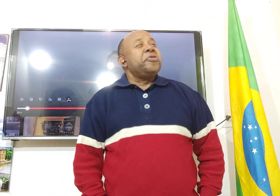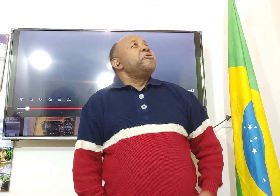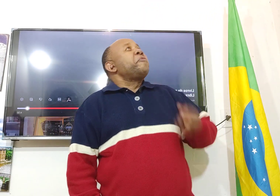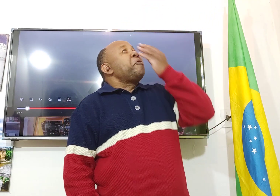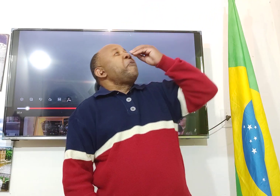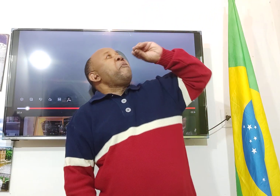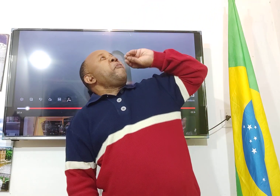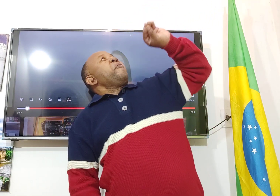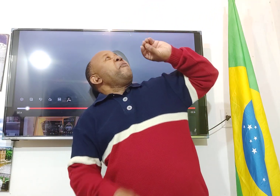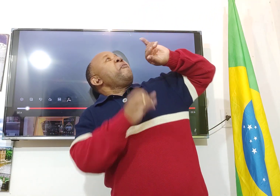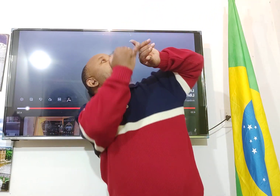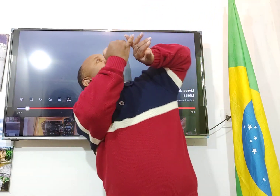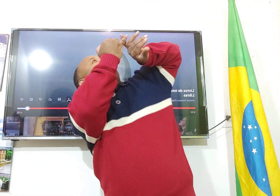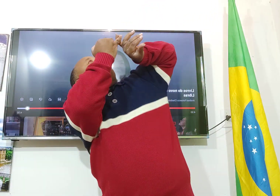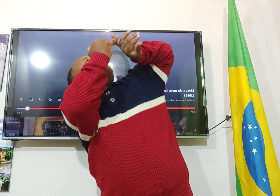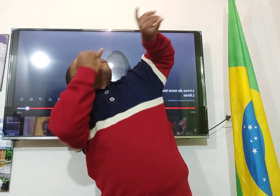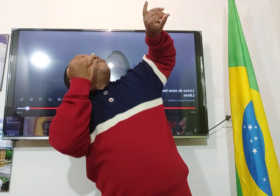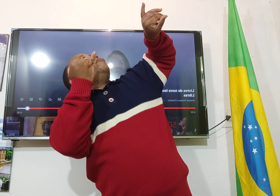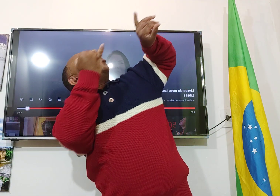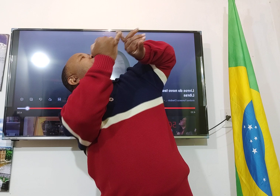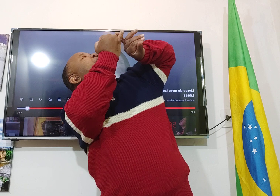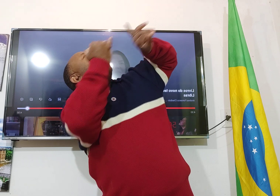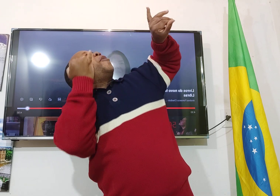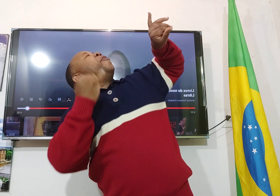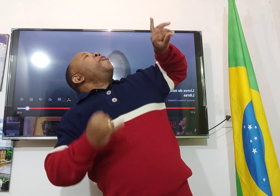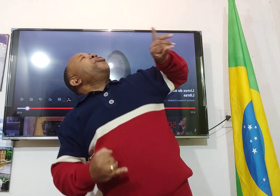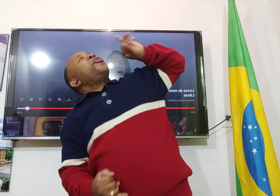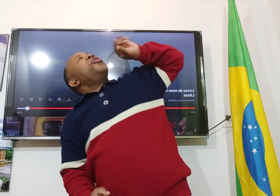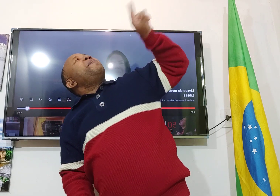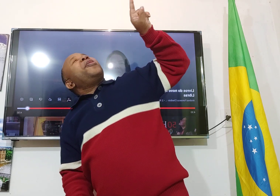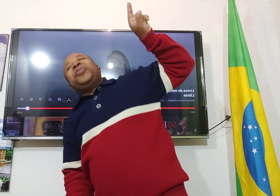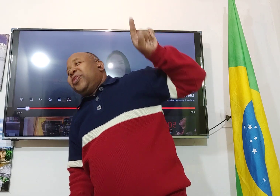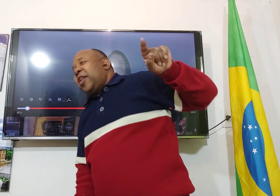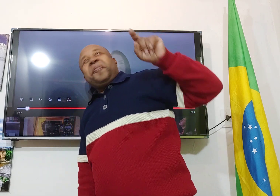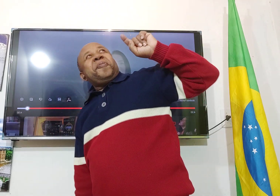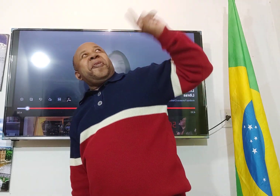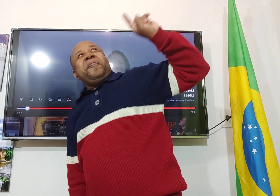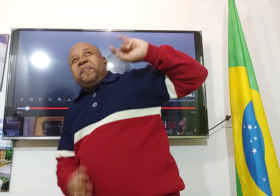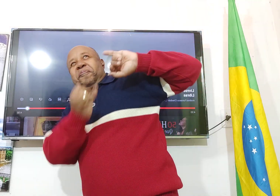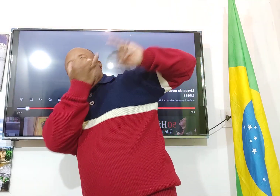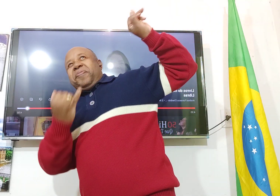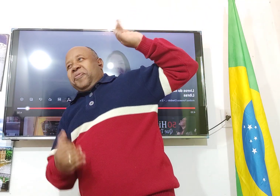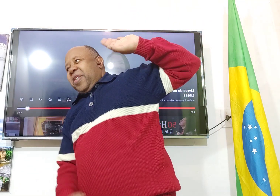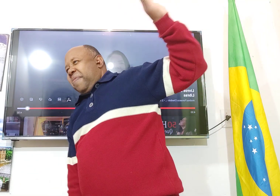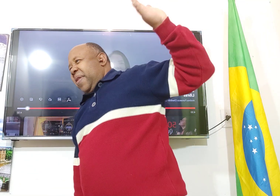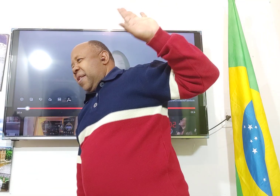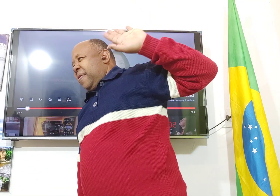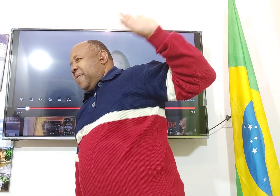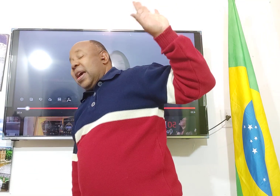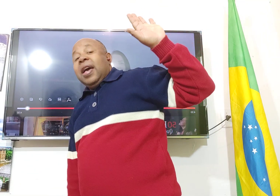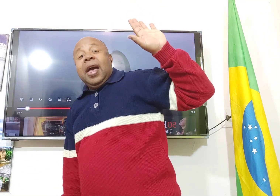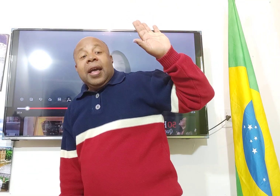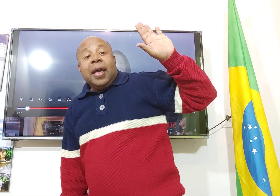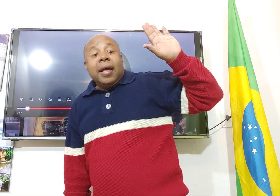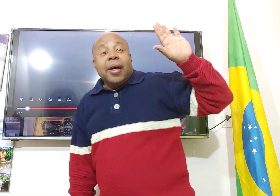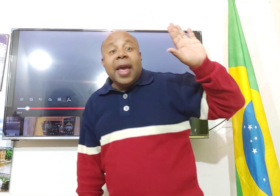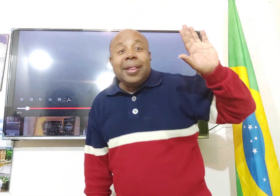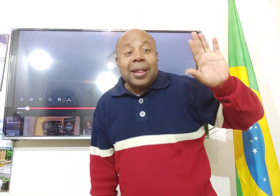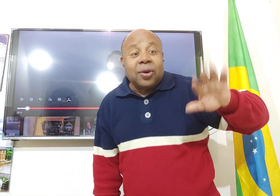assim... Ó, tô de mal do ser. Não quero mais não quero. Essas